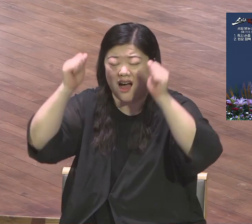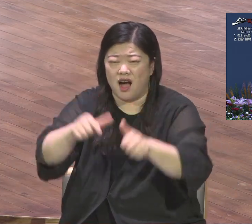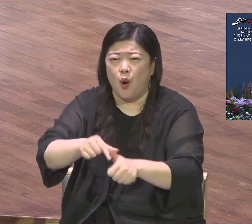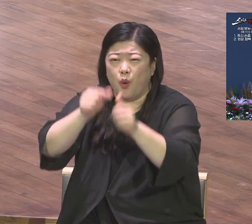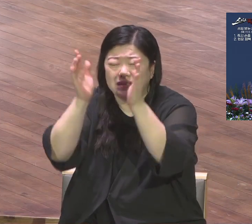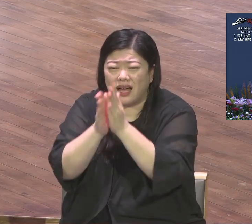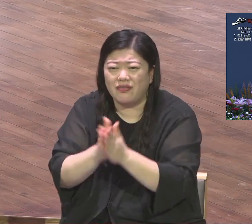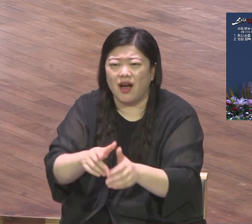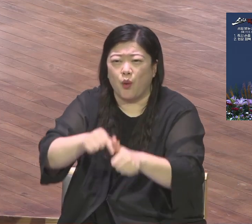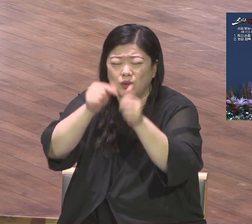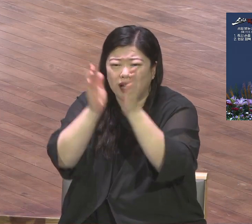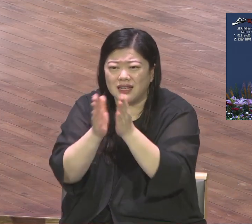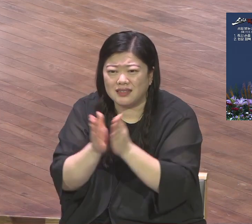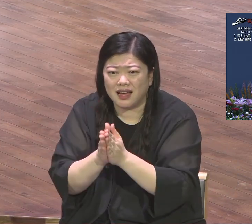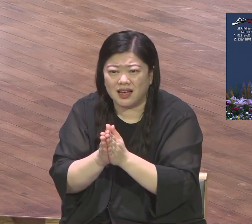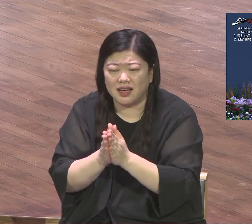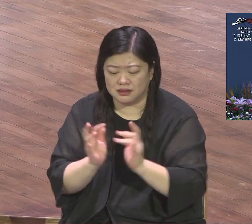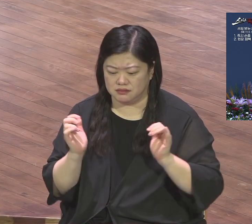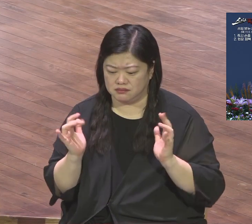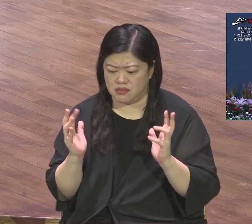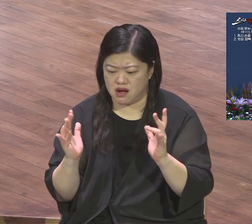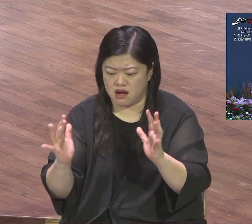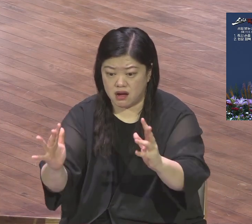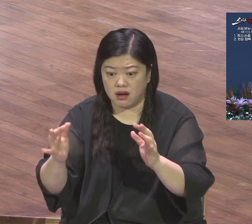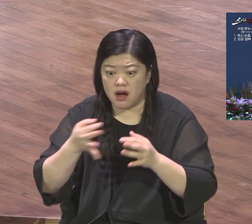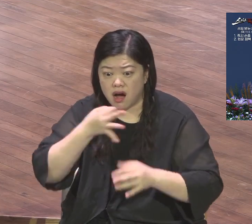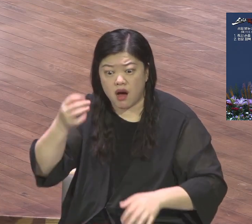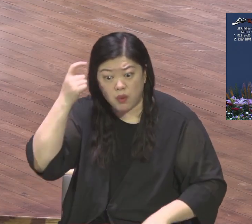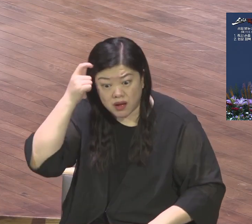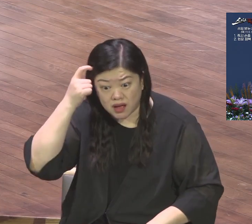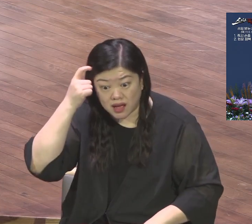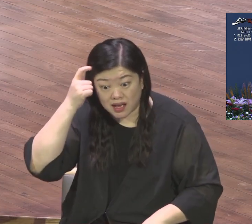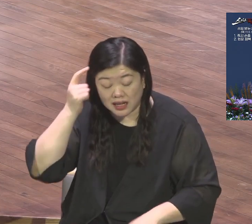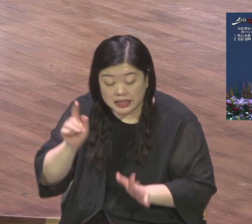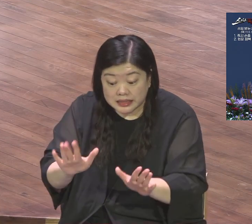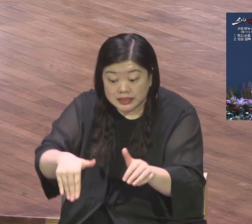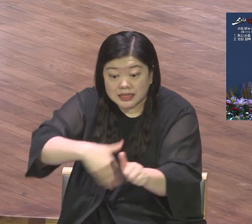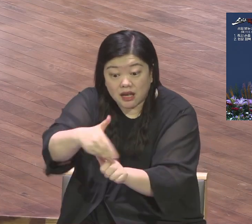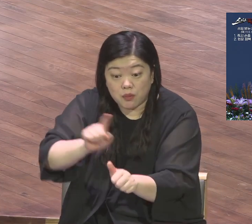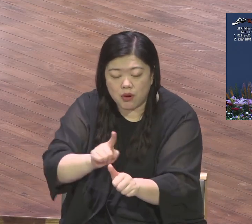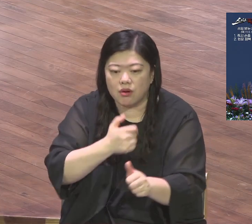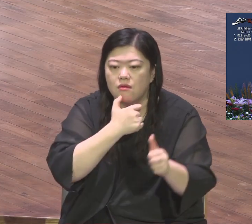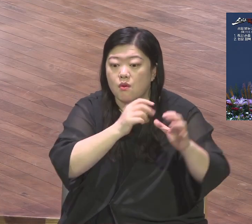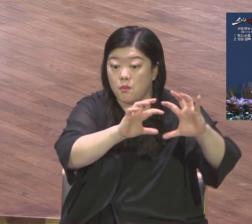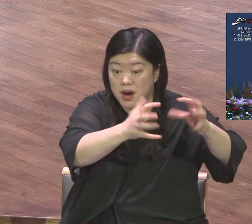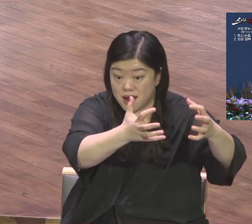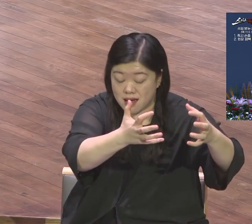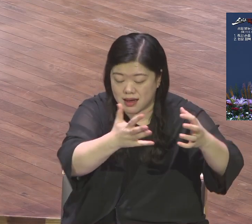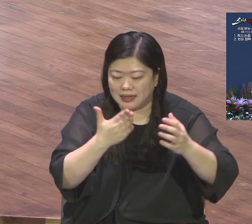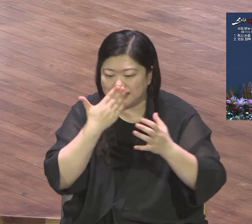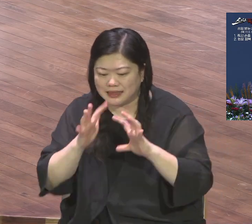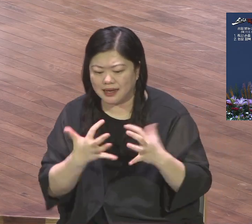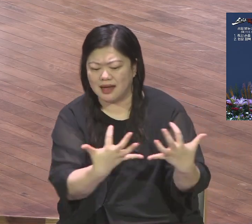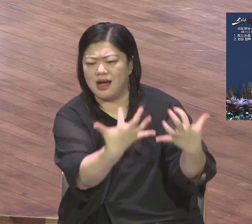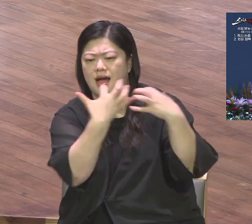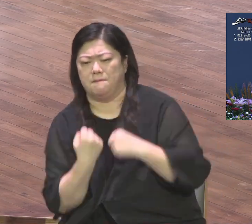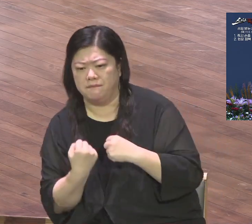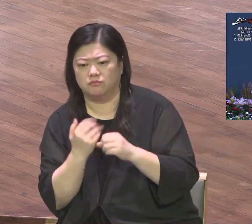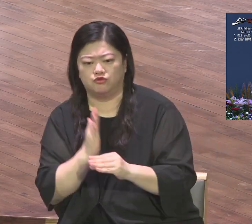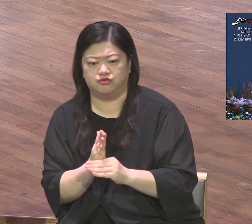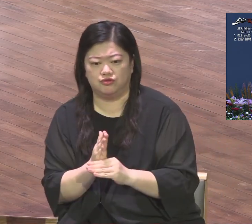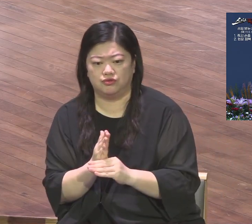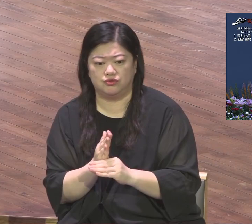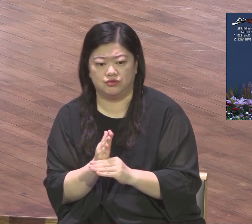것이 무슨 뜻이냐? 지금 로마 앞자에 있습니다. 우리가 46년간 일본 사람들이 앞자에 있을